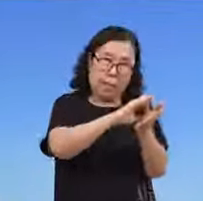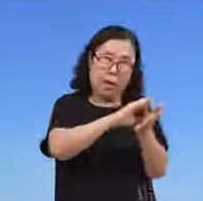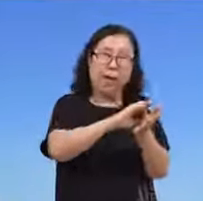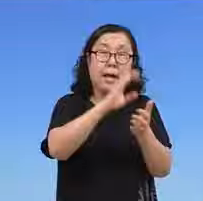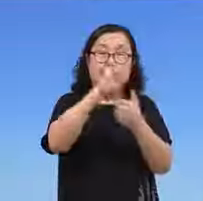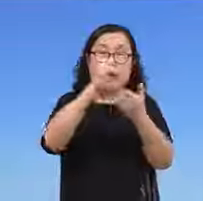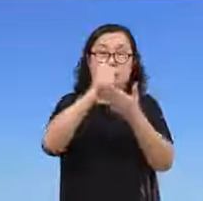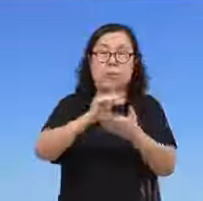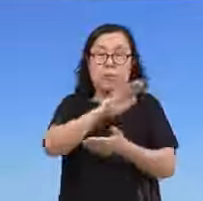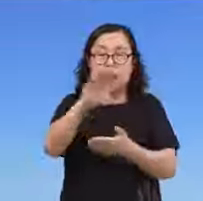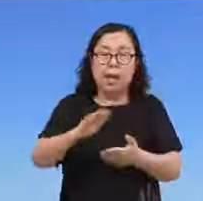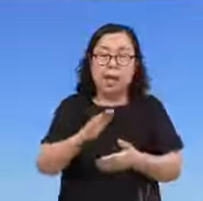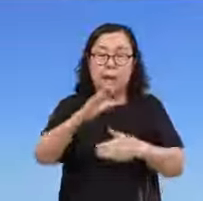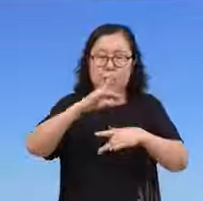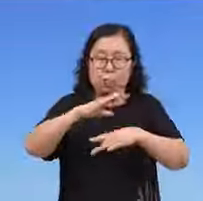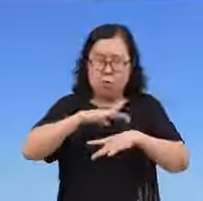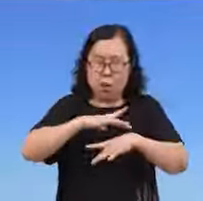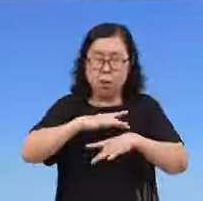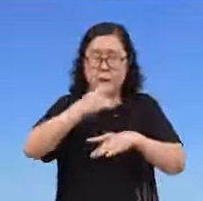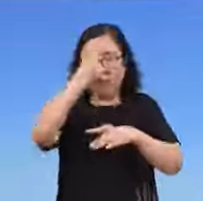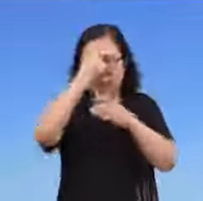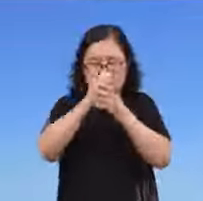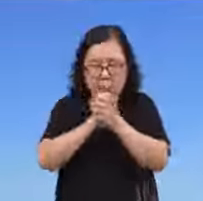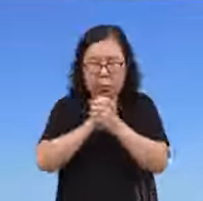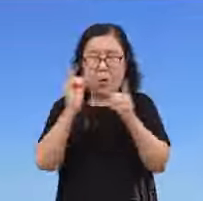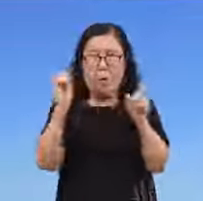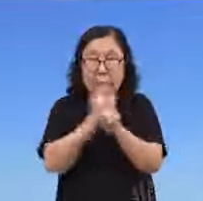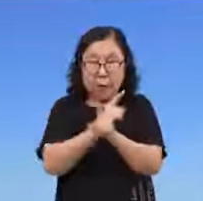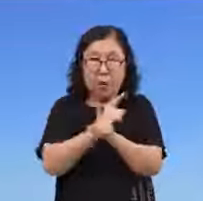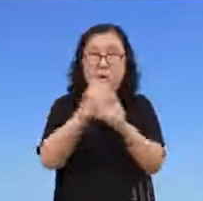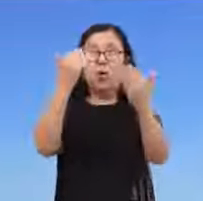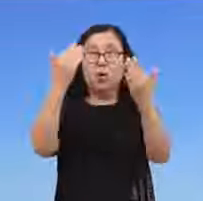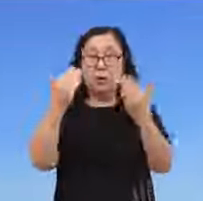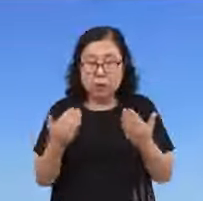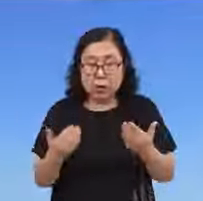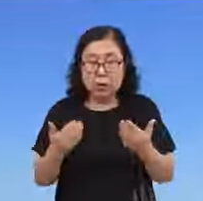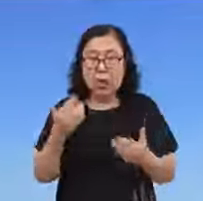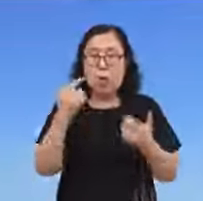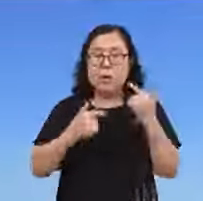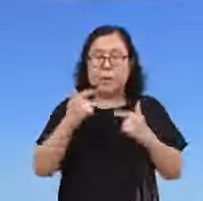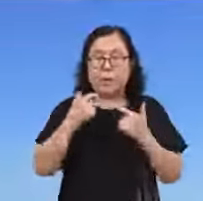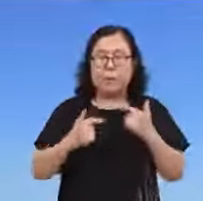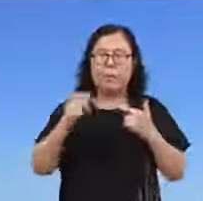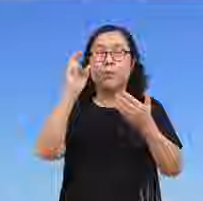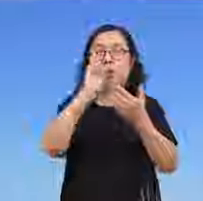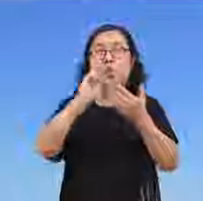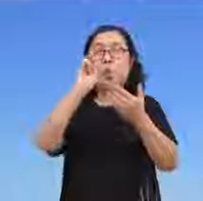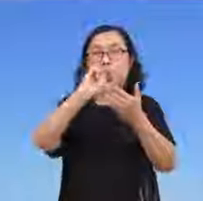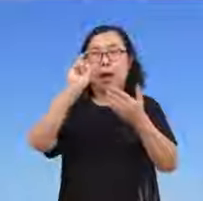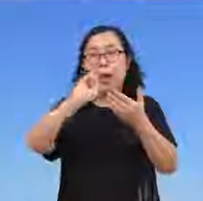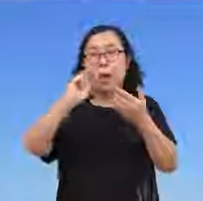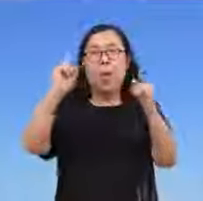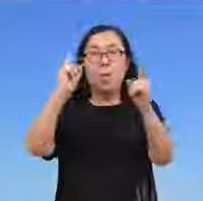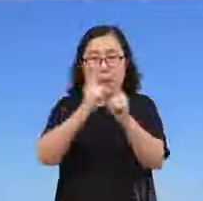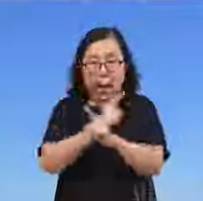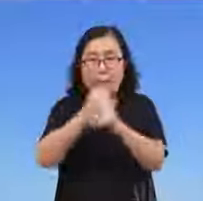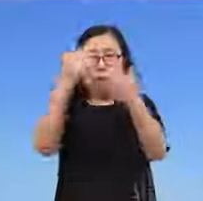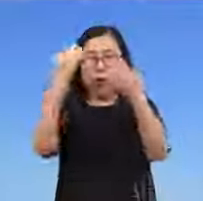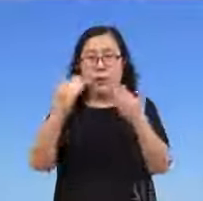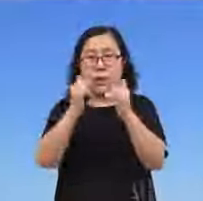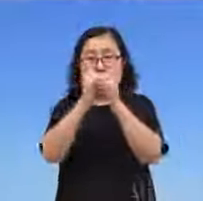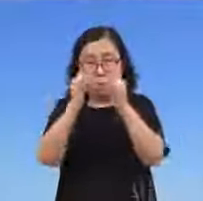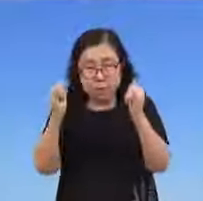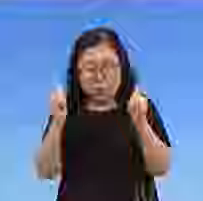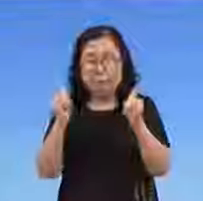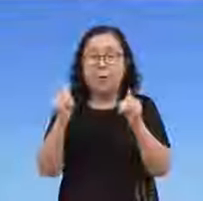두려움을 기도로 바꾸어 주시고 전날의 한숨을 너무나 기쁜 노래로 바꾸어 주시는 분이심을